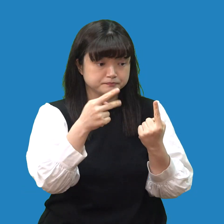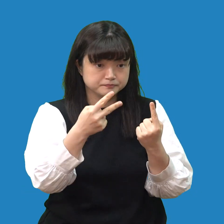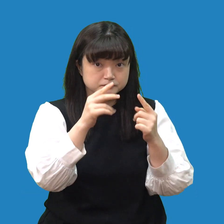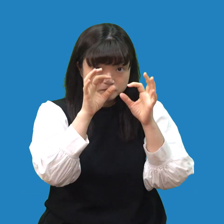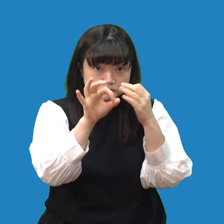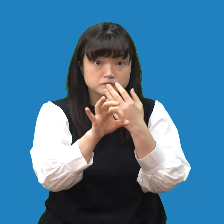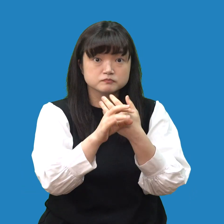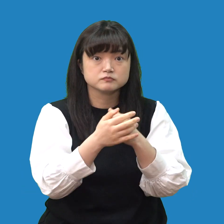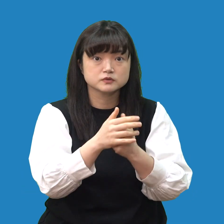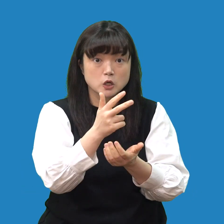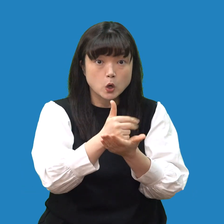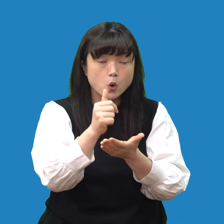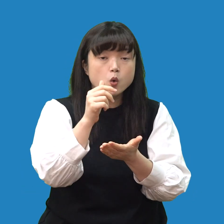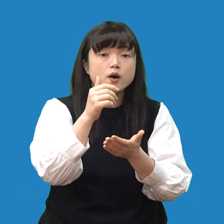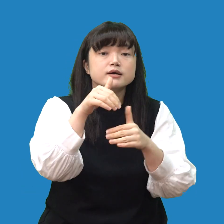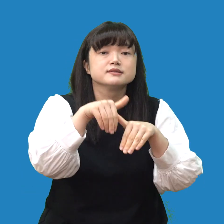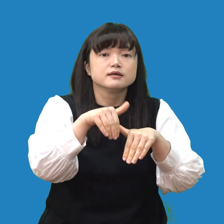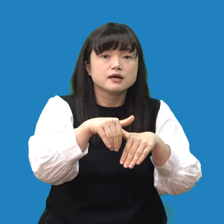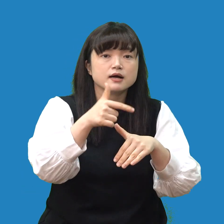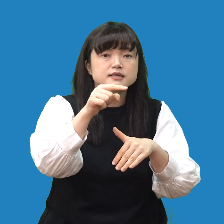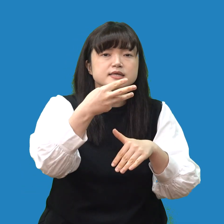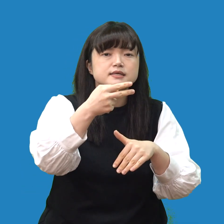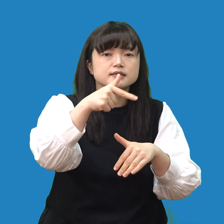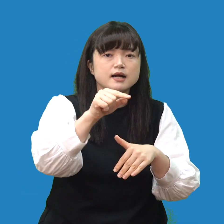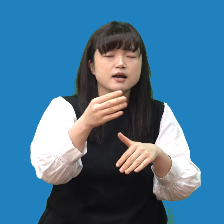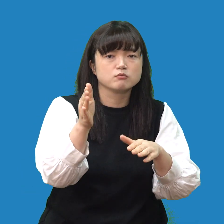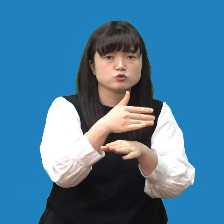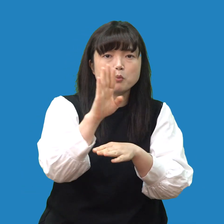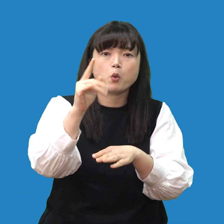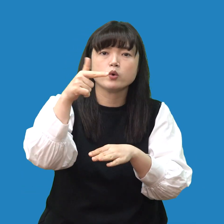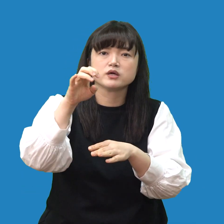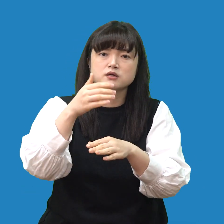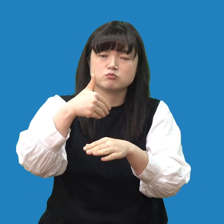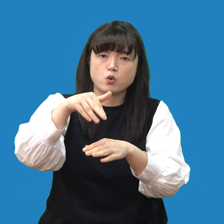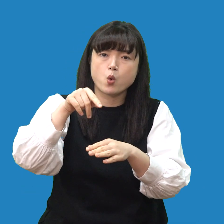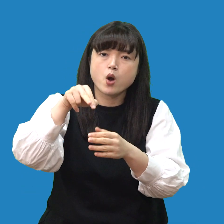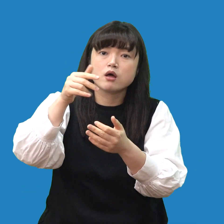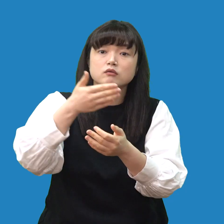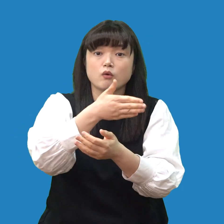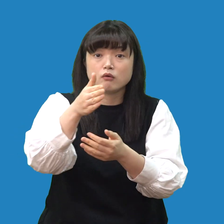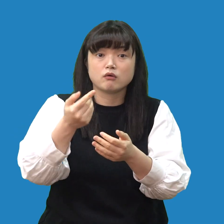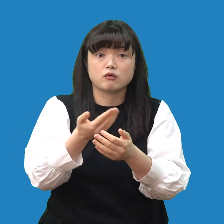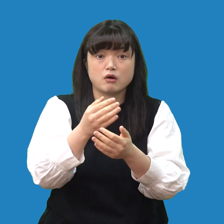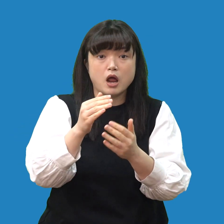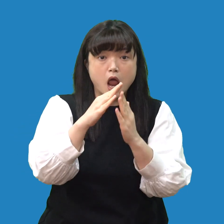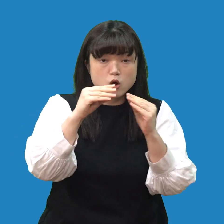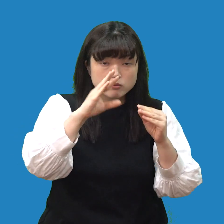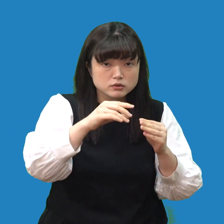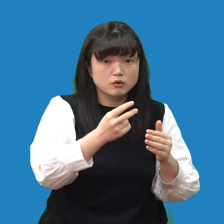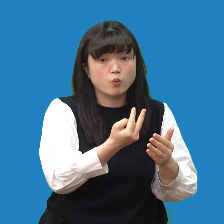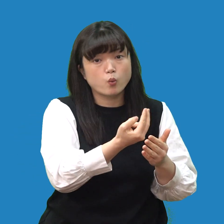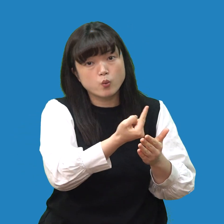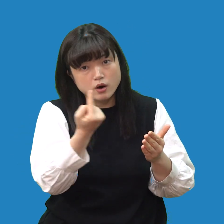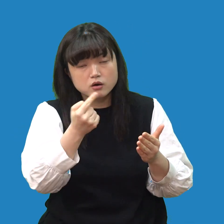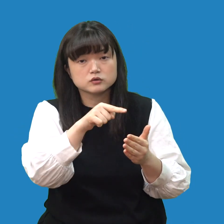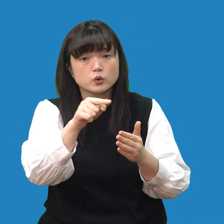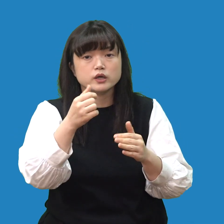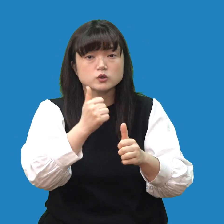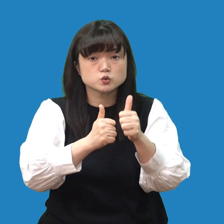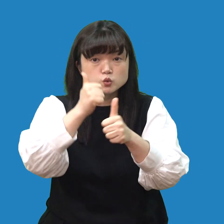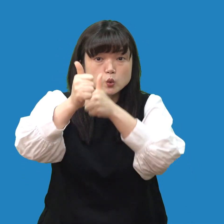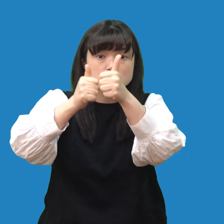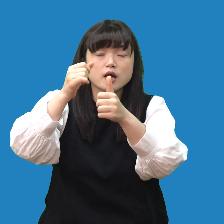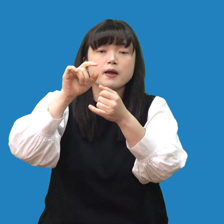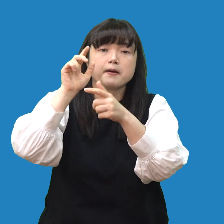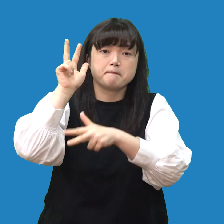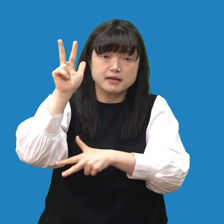보시면 여호와의 사자가 길갈에서부터 복임으로 올라가 말하되 내가 너희를 애굽에서 올라오게 하여 내가 너희의 조상들에게